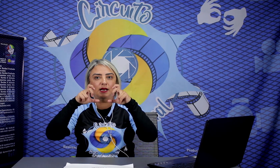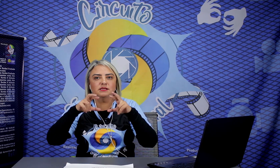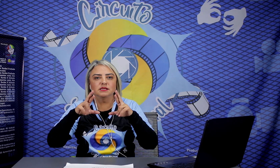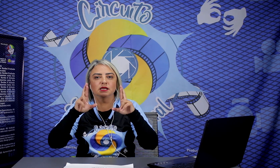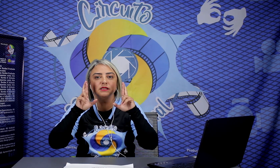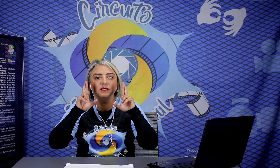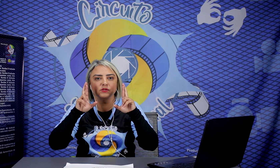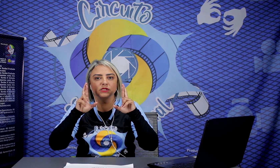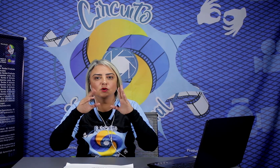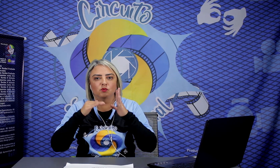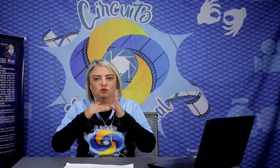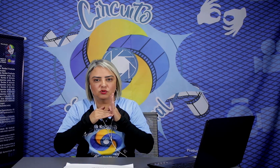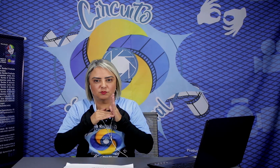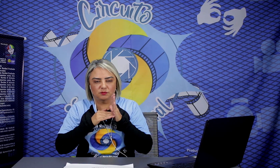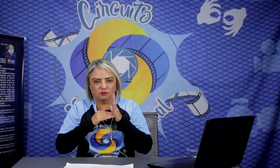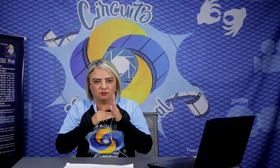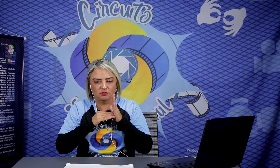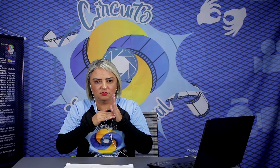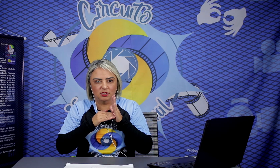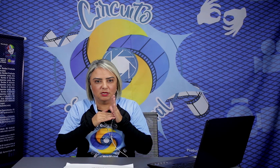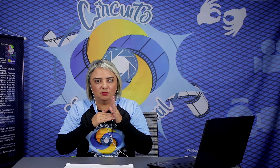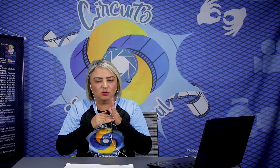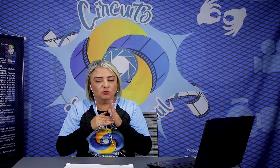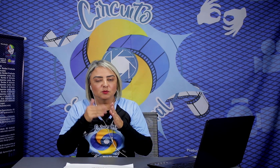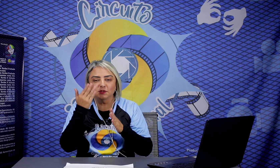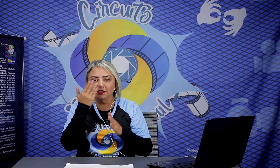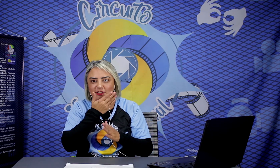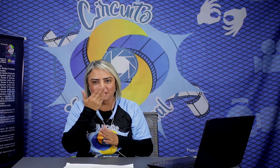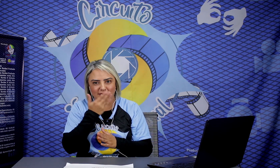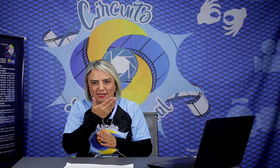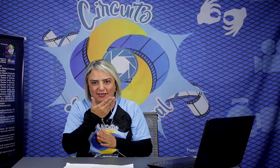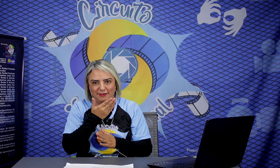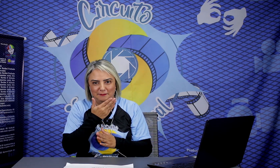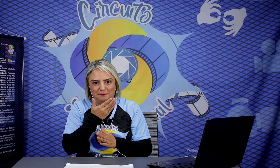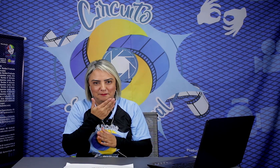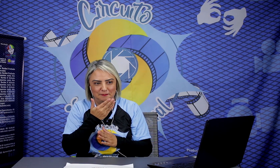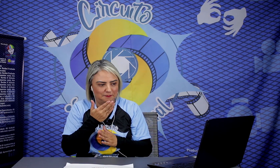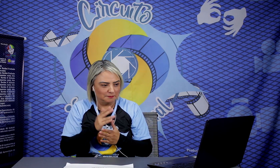Graças a Deus esse é o último. Porque eu não consigo enxergar.